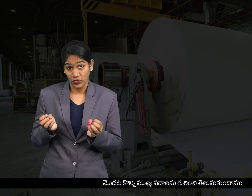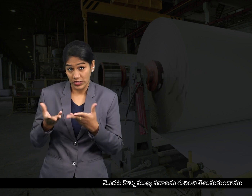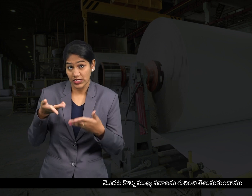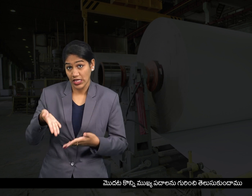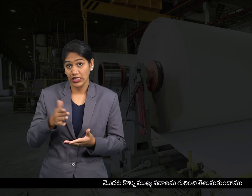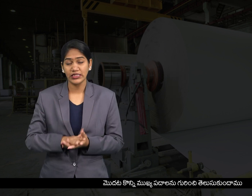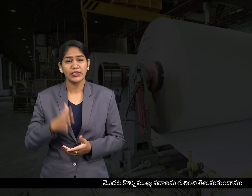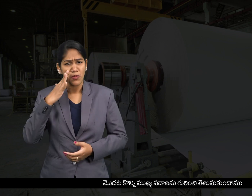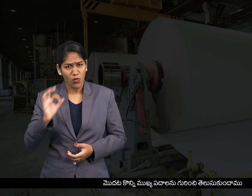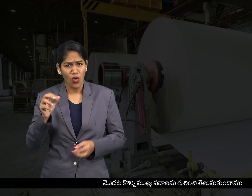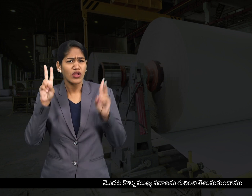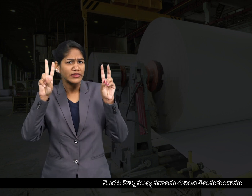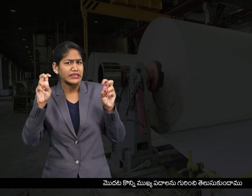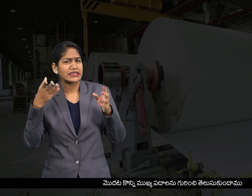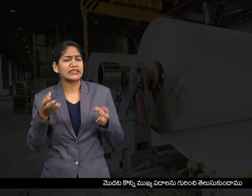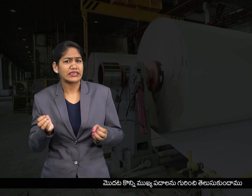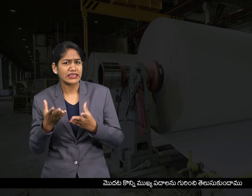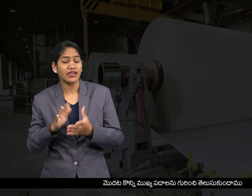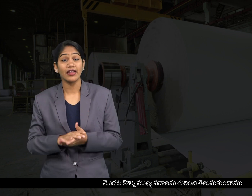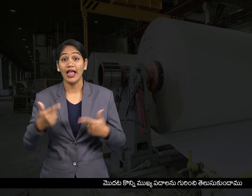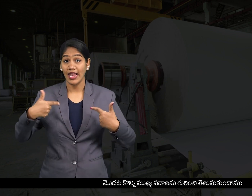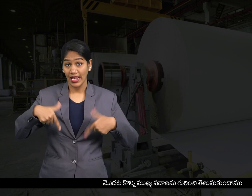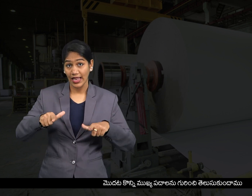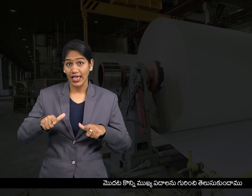మొదట కొన్ని ముఖ్య పదాలను గురించి తెలుసుకుందాం.